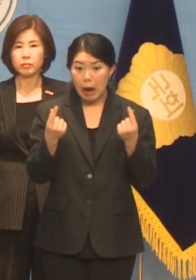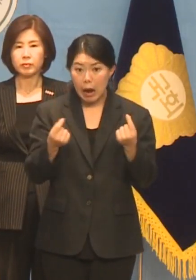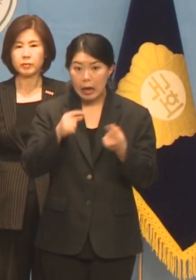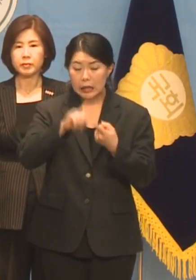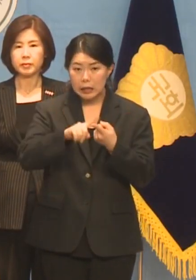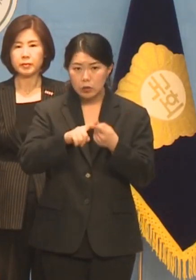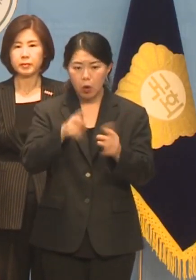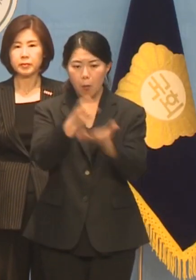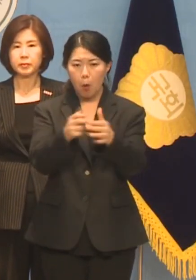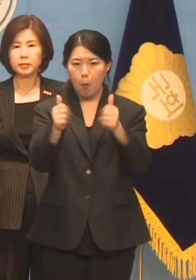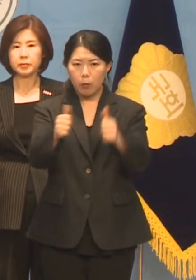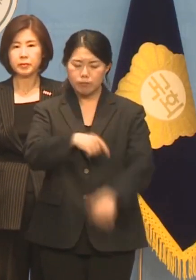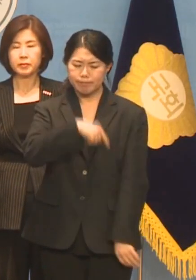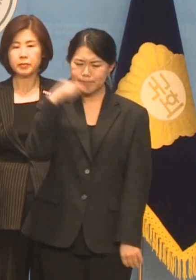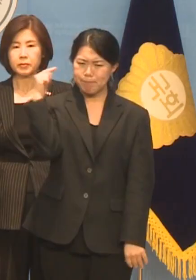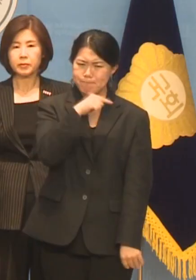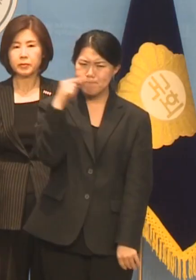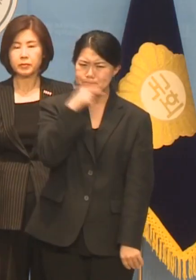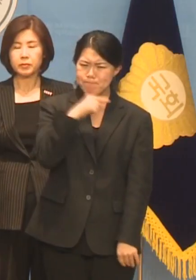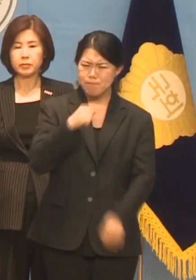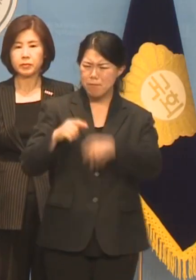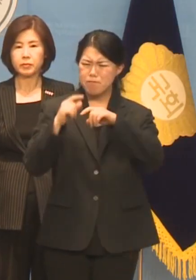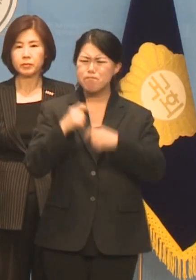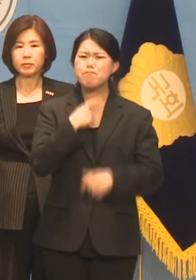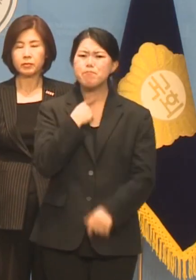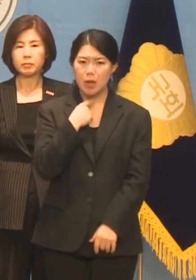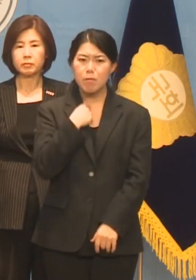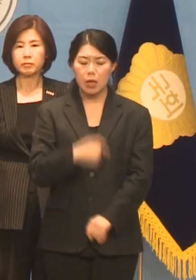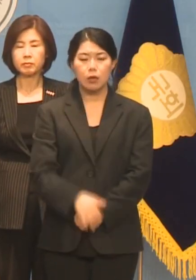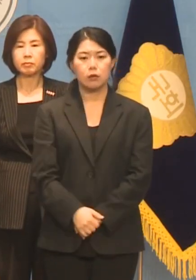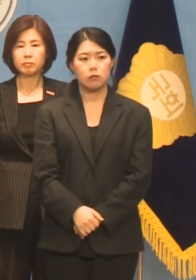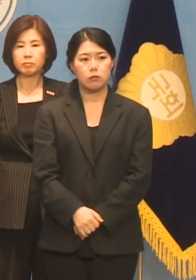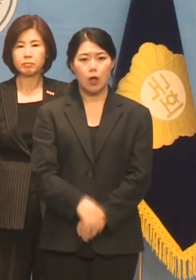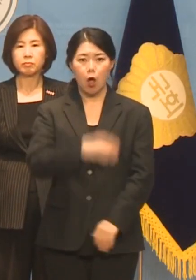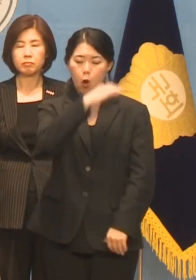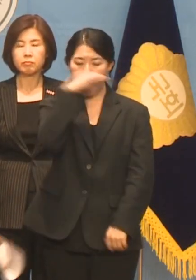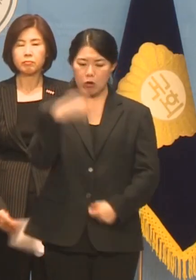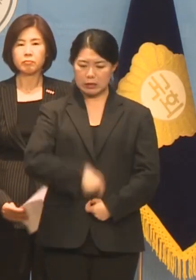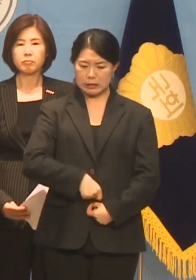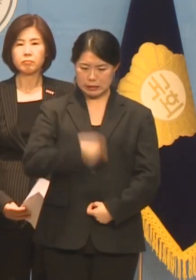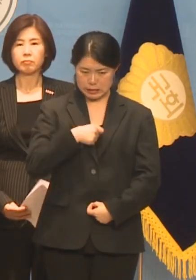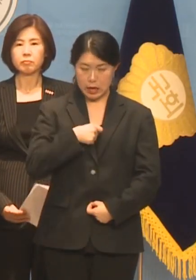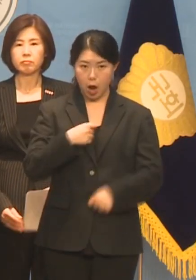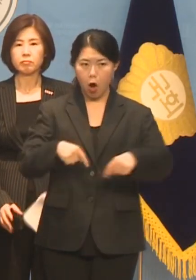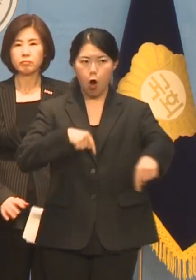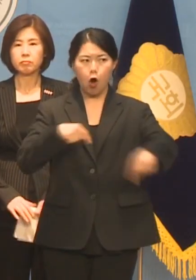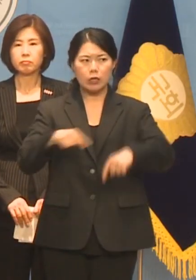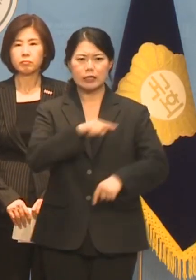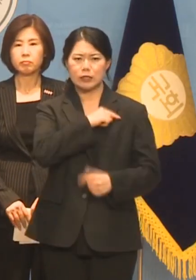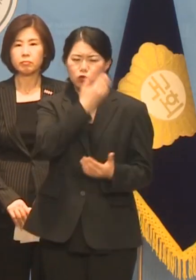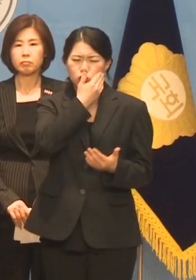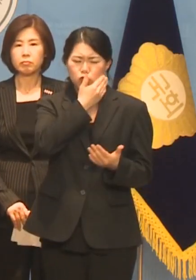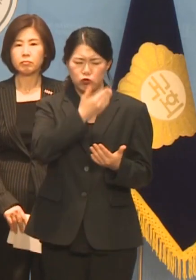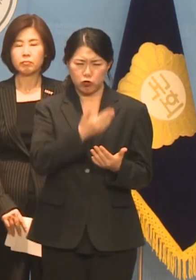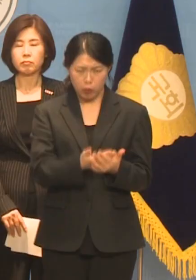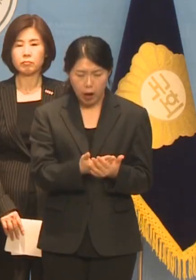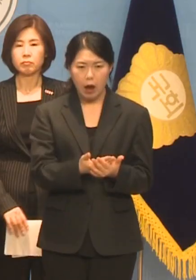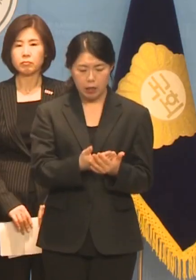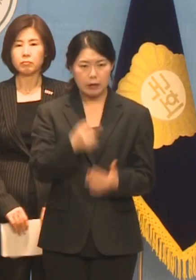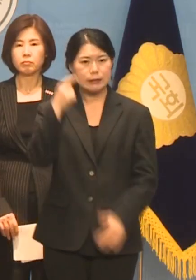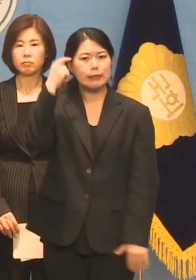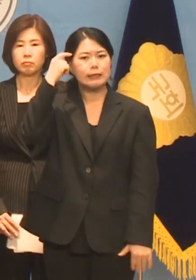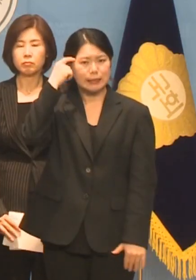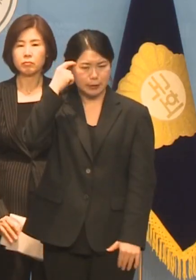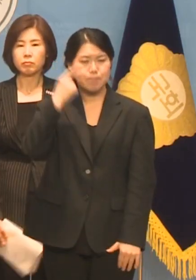법원이 엄격한 판단을 하고 있었습니다. 정직성이 정치인에게 가장 중요한